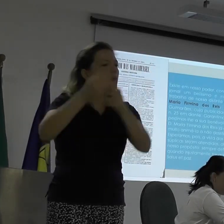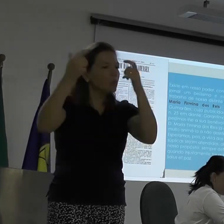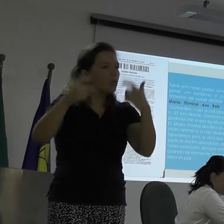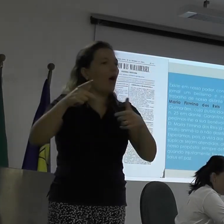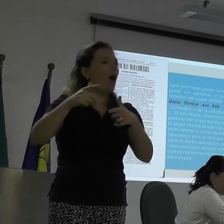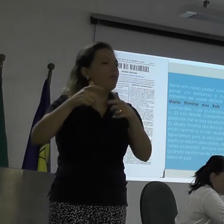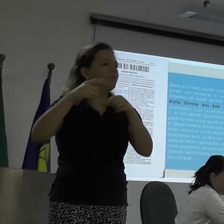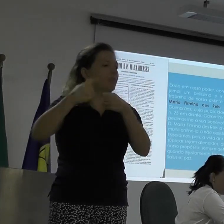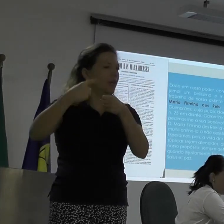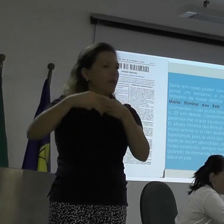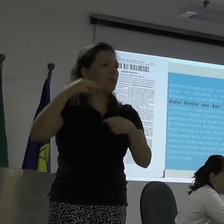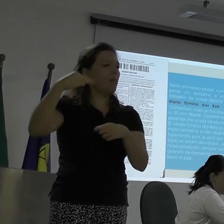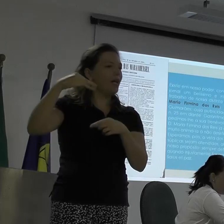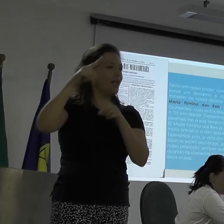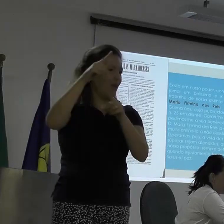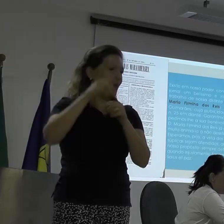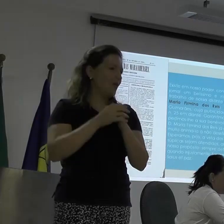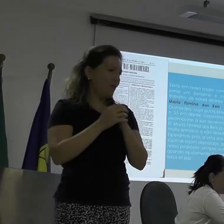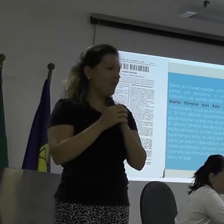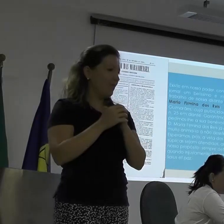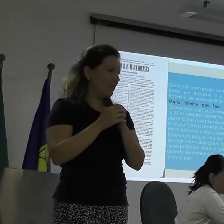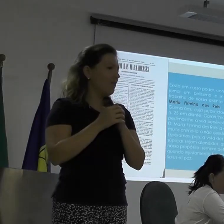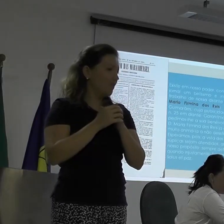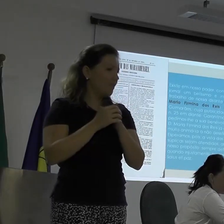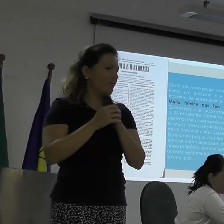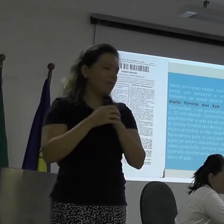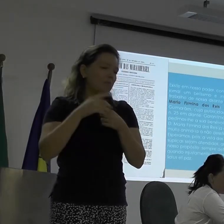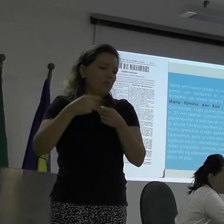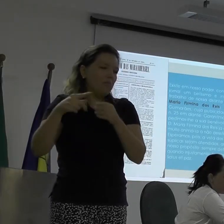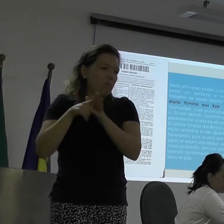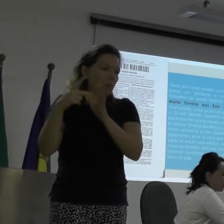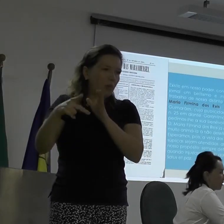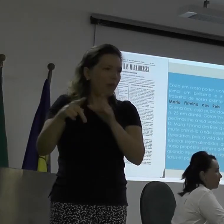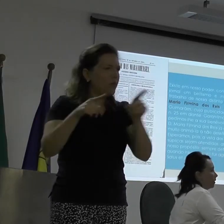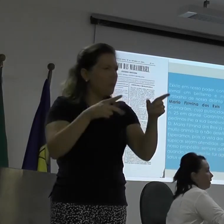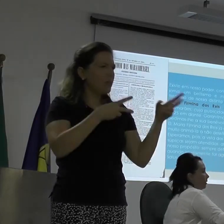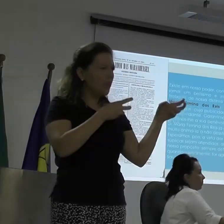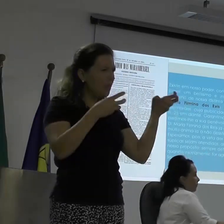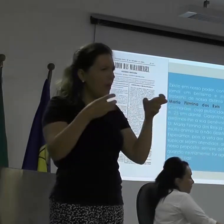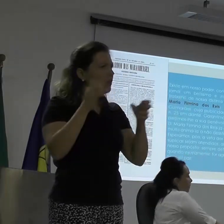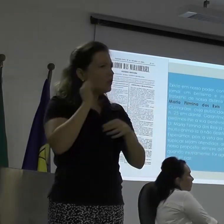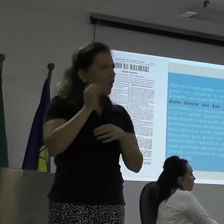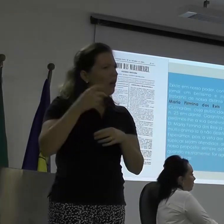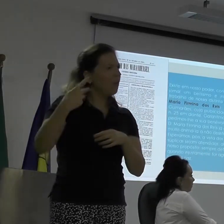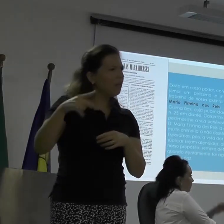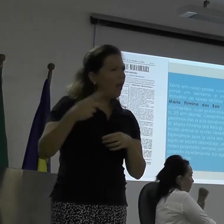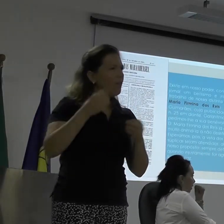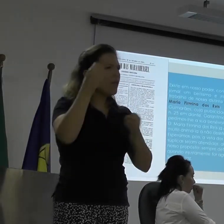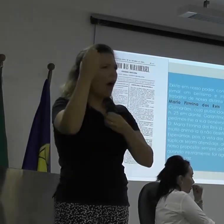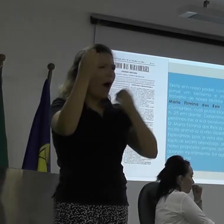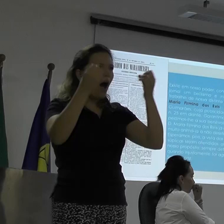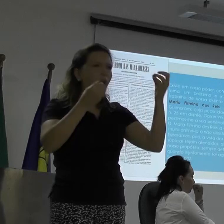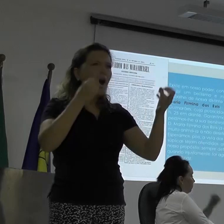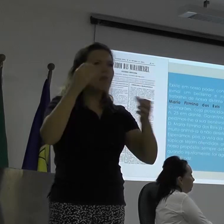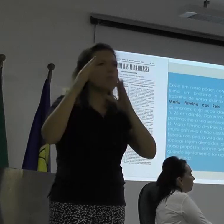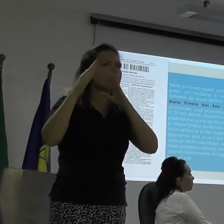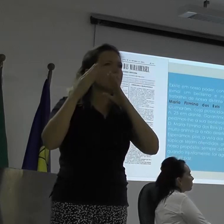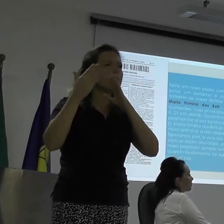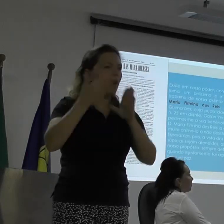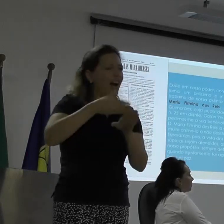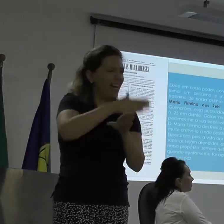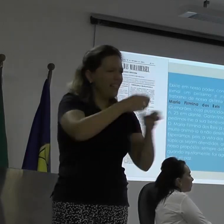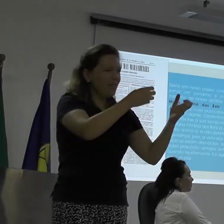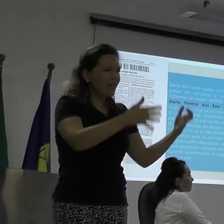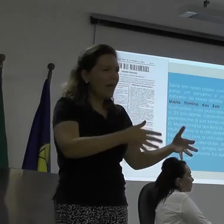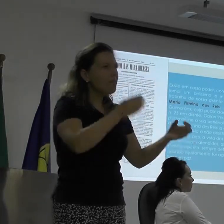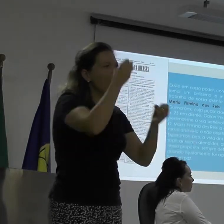até agora, vocês perceberam que elas têm uma história de vida de viagem, moraram na Europa, são pessoas